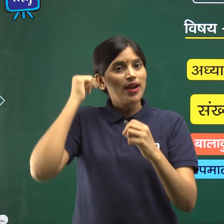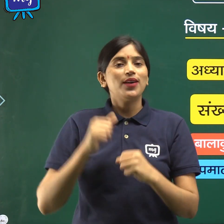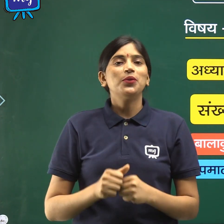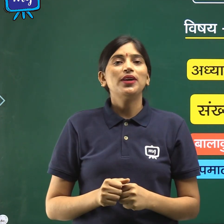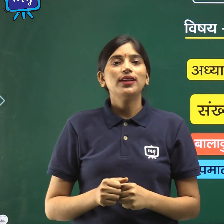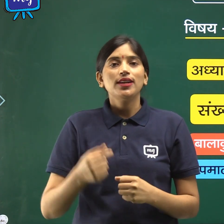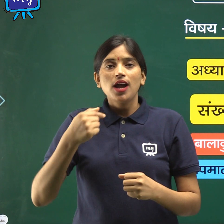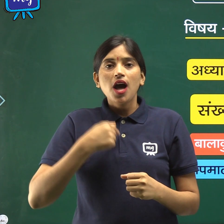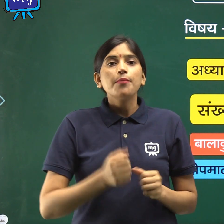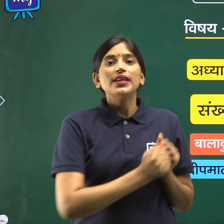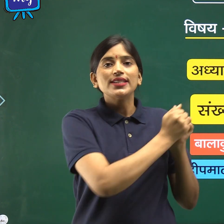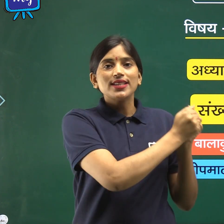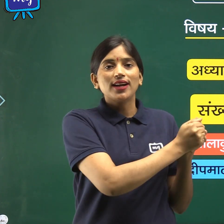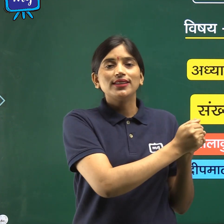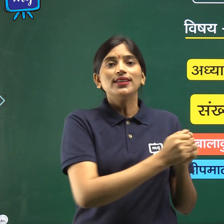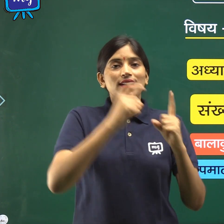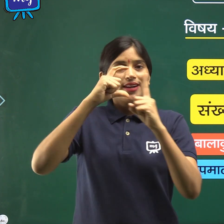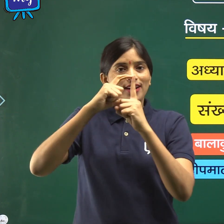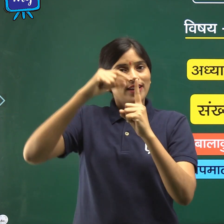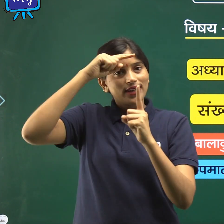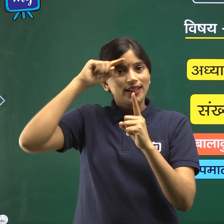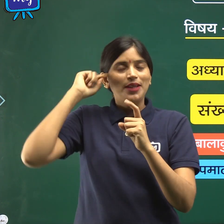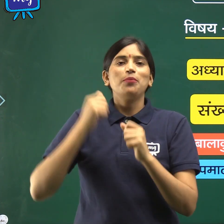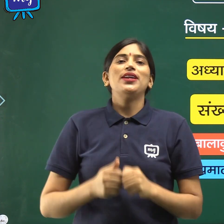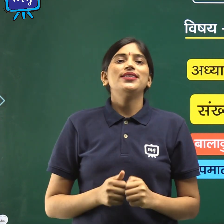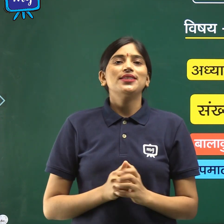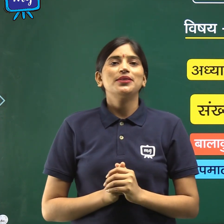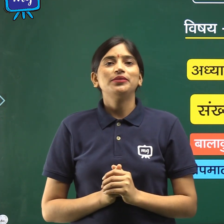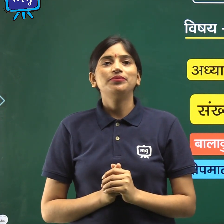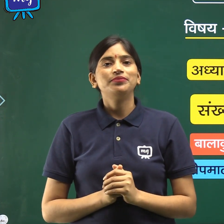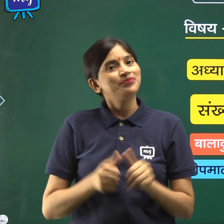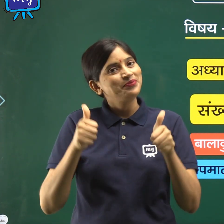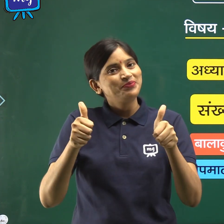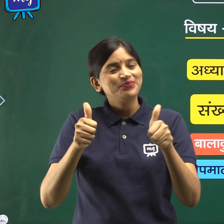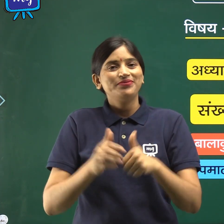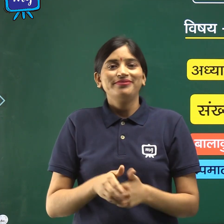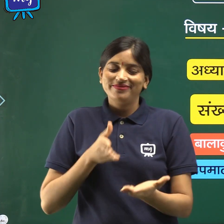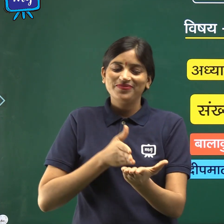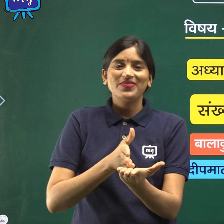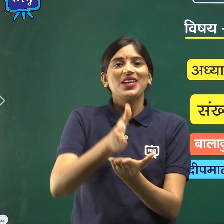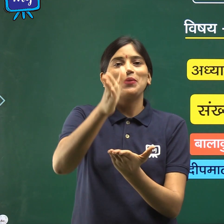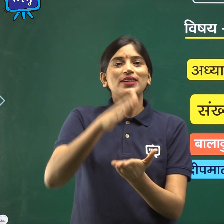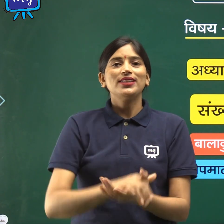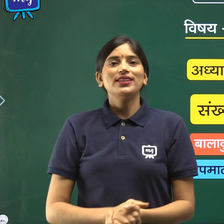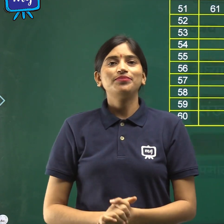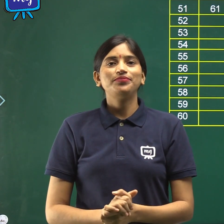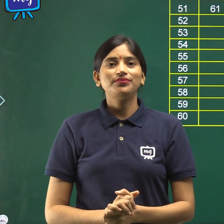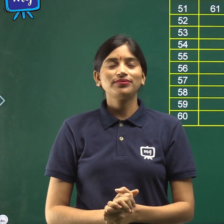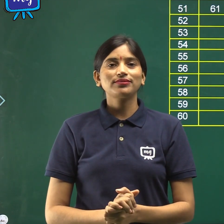कुमारी, मेरे साथ दीपमाला शर्मा। ठीक है, आगे बढ़ते हैं।